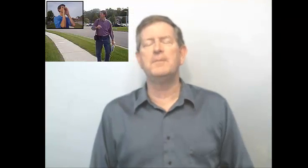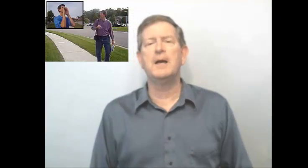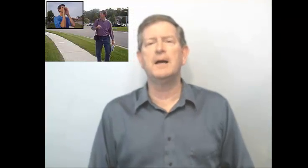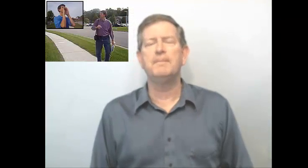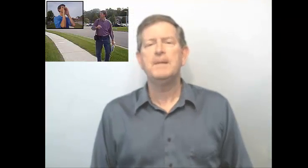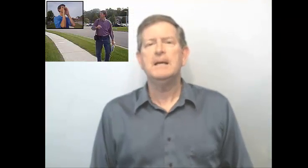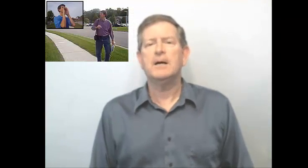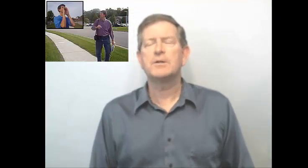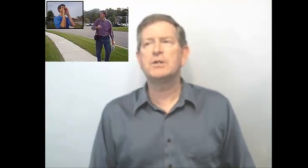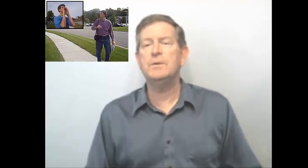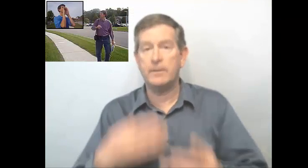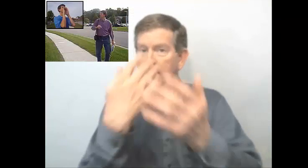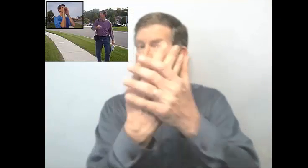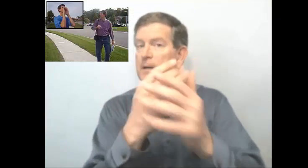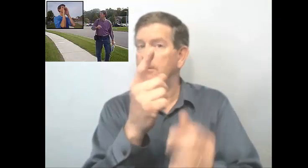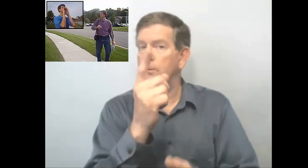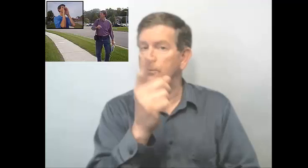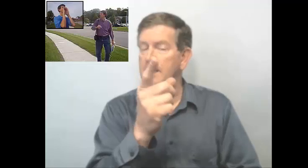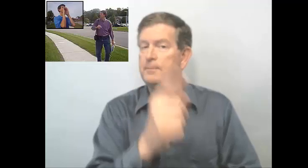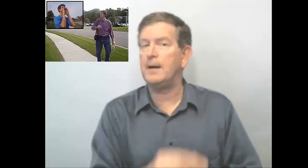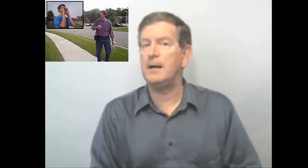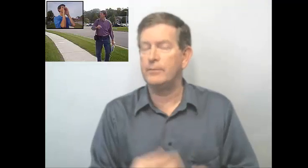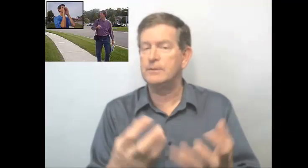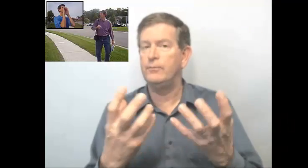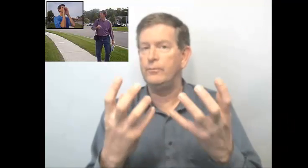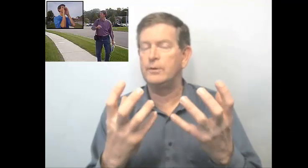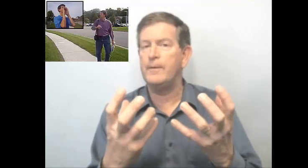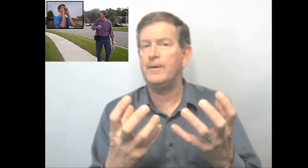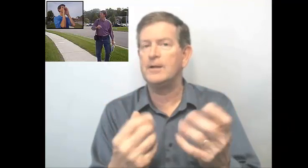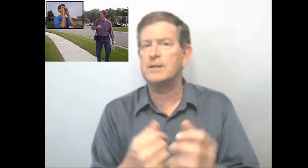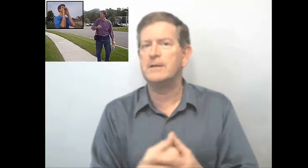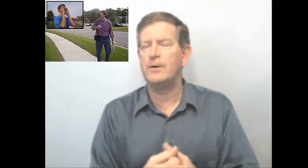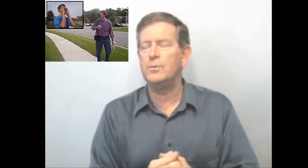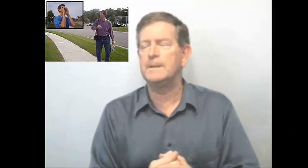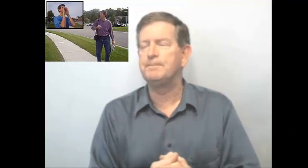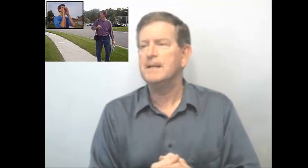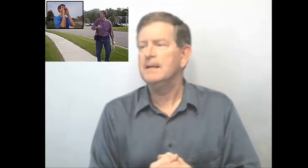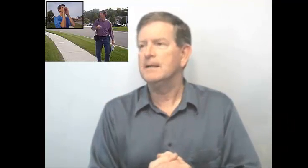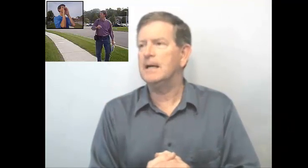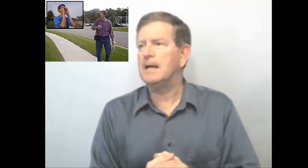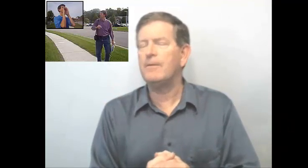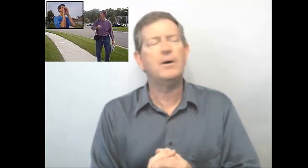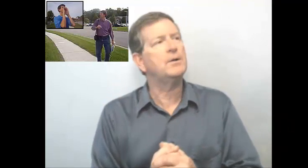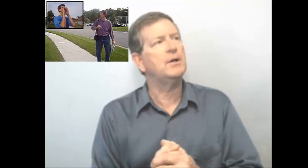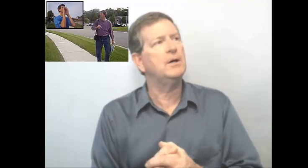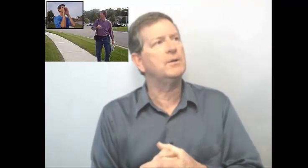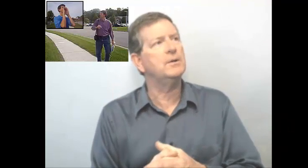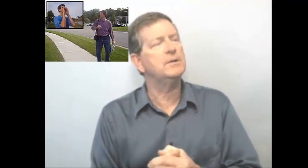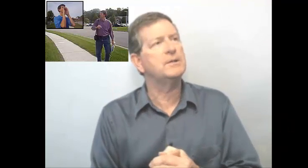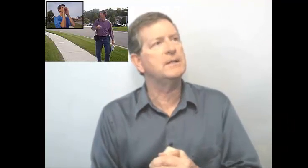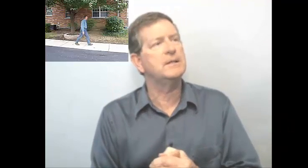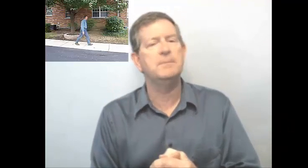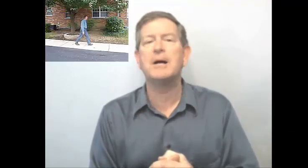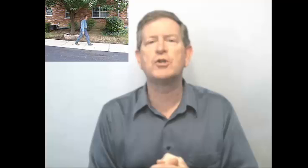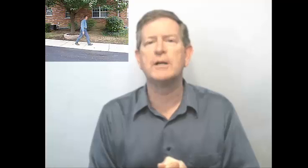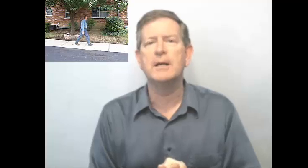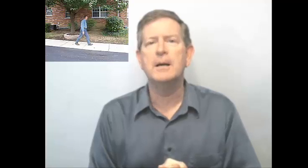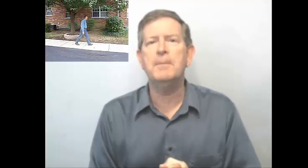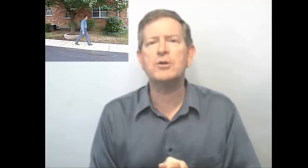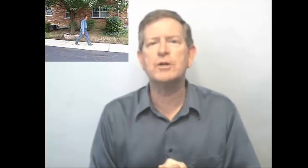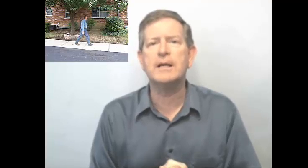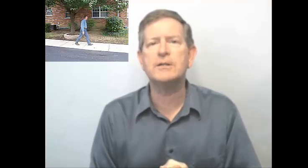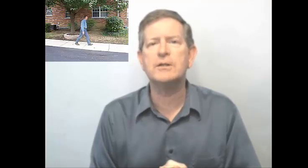Entendre, très bien. Ensuite, avec les mains, n'oubliez pas, vous devez faire les gestes avant moi. Avant entendre, c'était